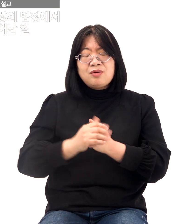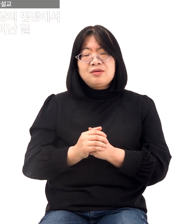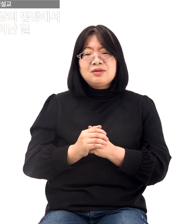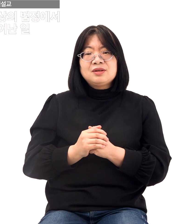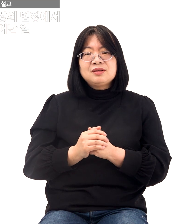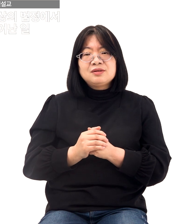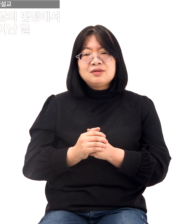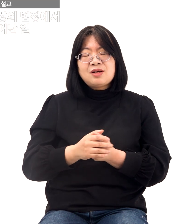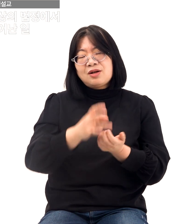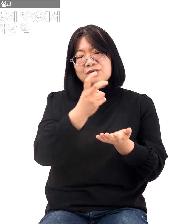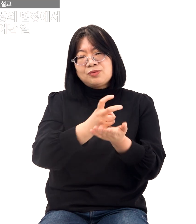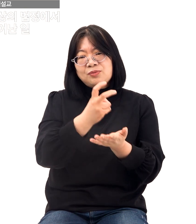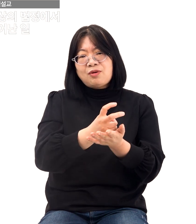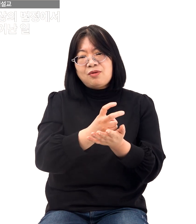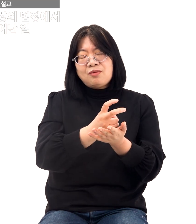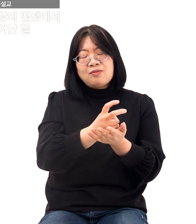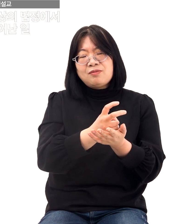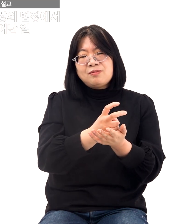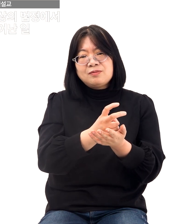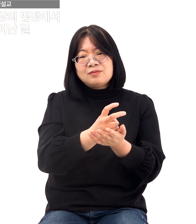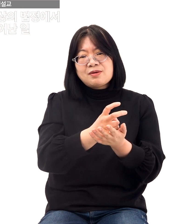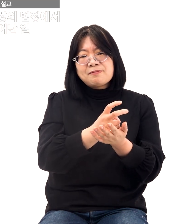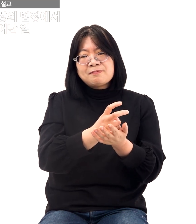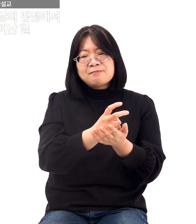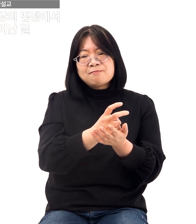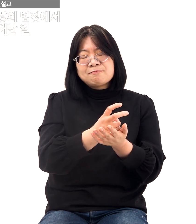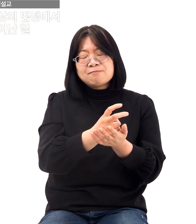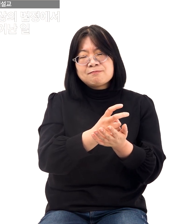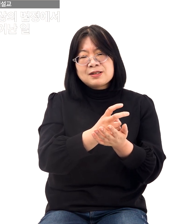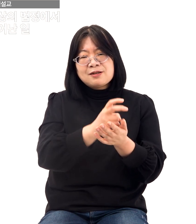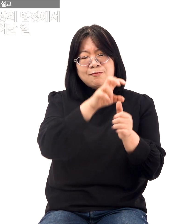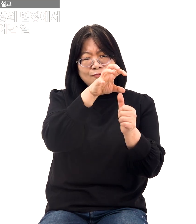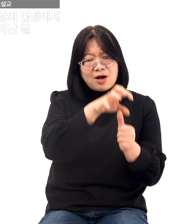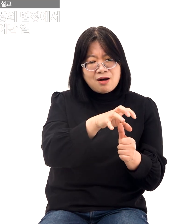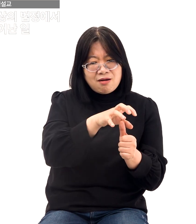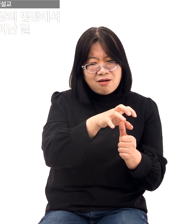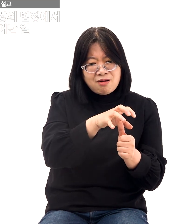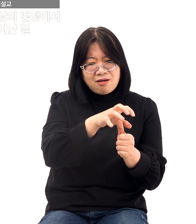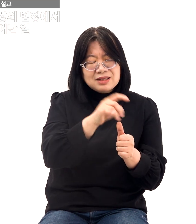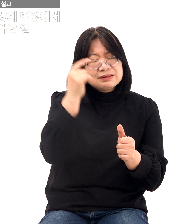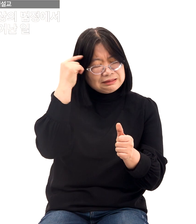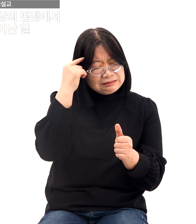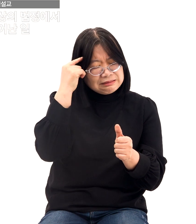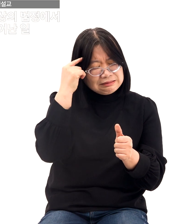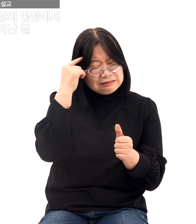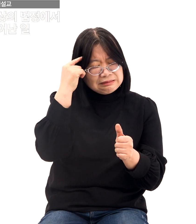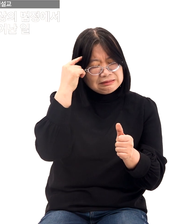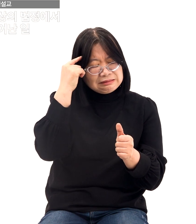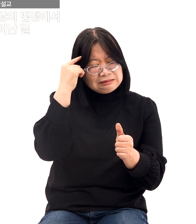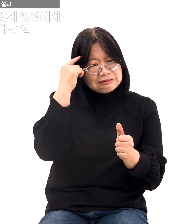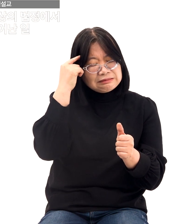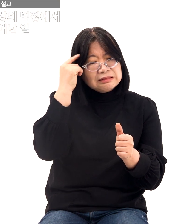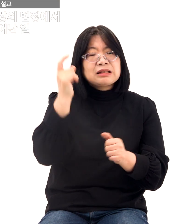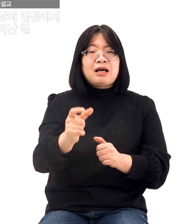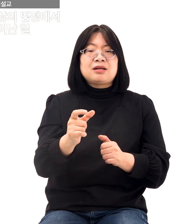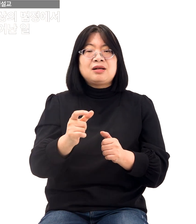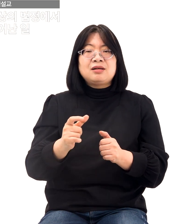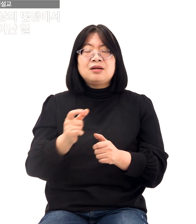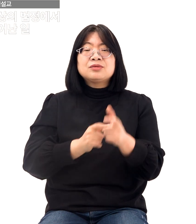점점점 율법주의적 구원관이 활개를 치고 있어요. 좀 더 노력해야 되지